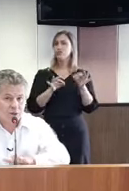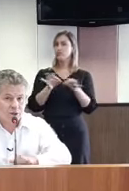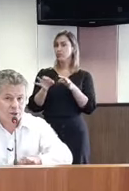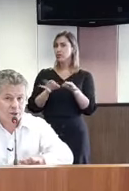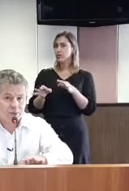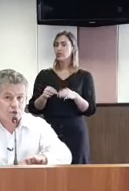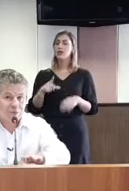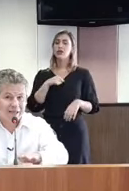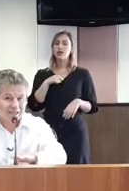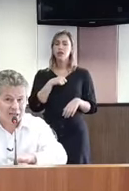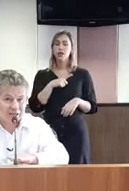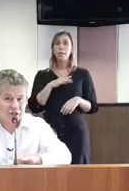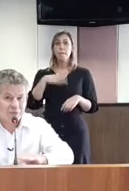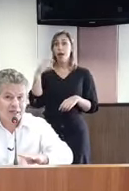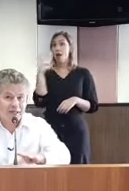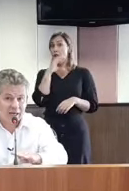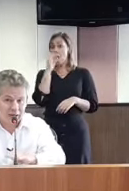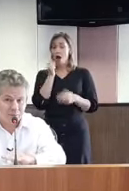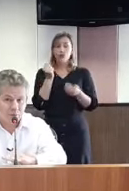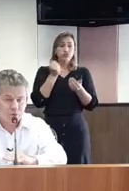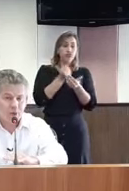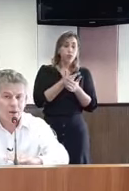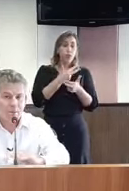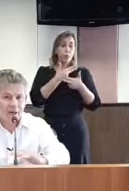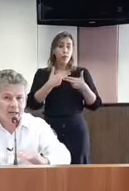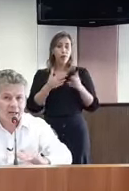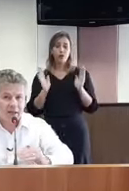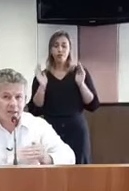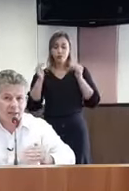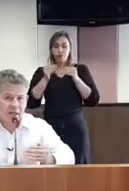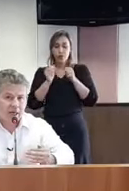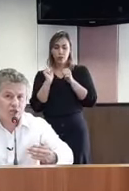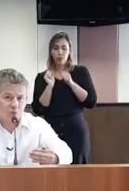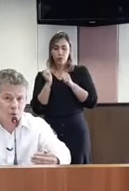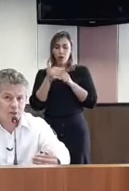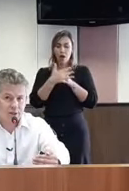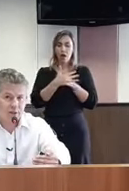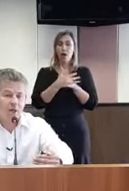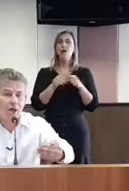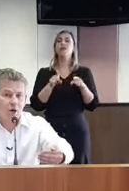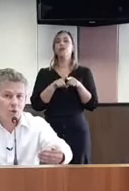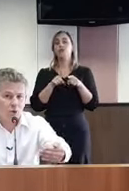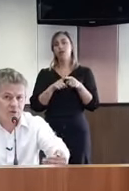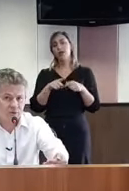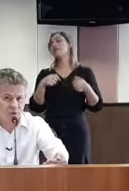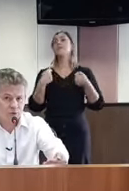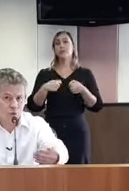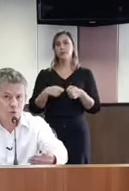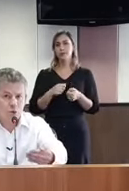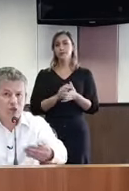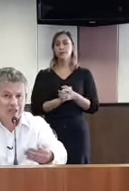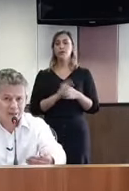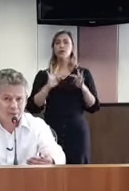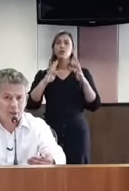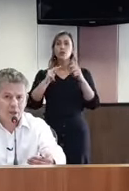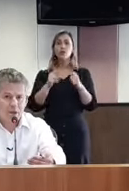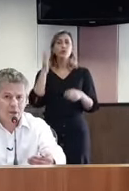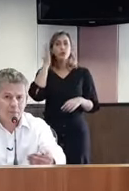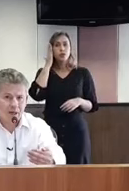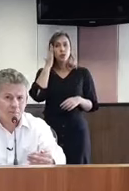nos permitir sermos mais ágeis, mais rápidos para dar respostas ao coronavírus. Todo mundo